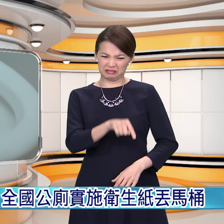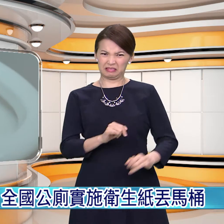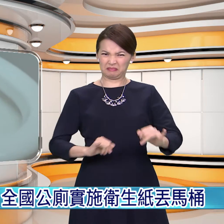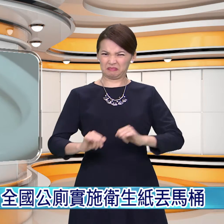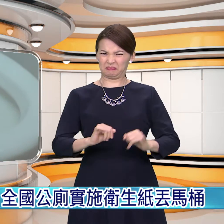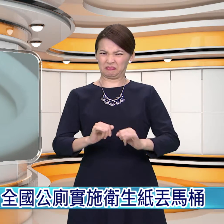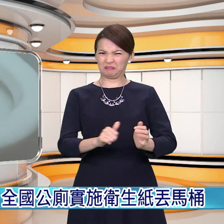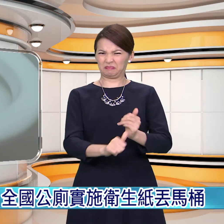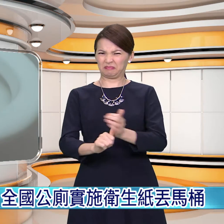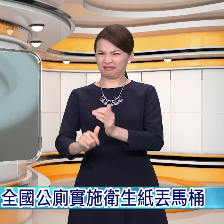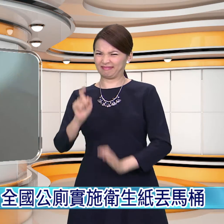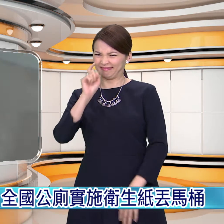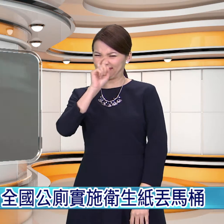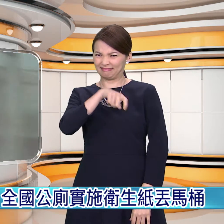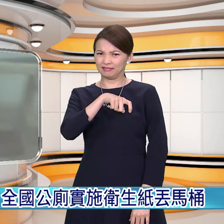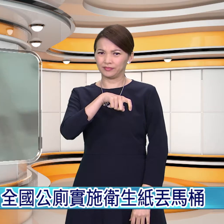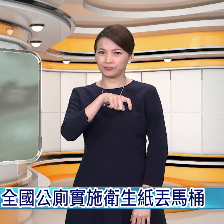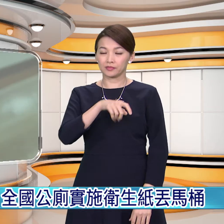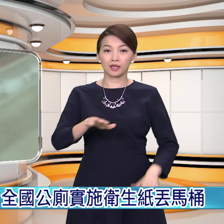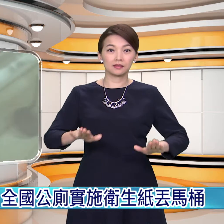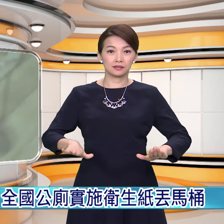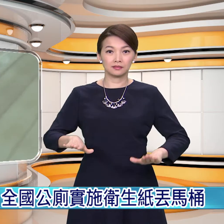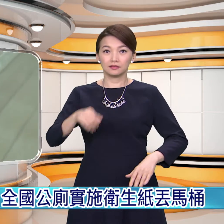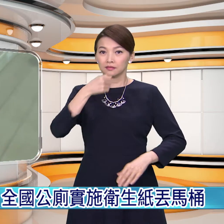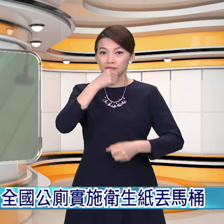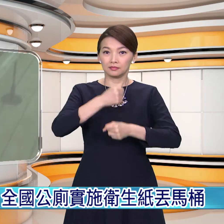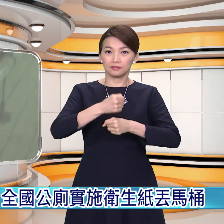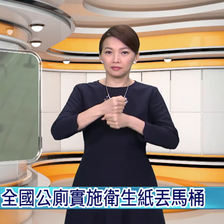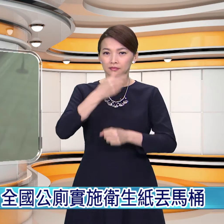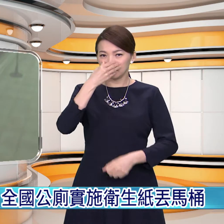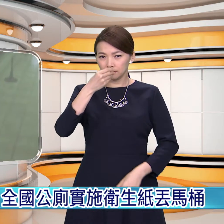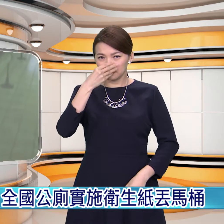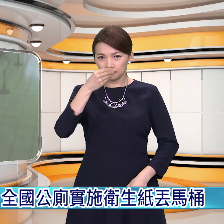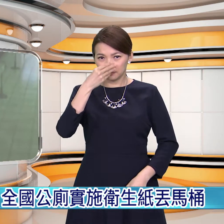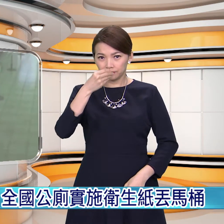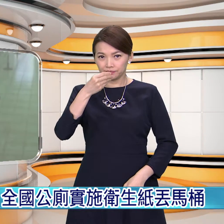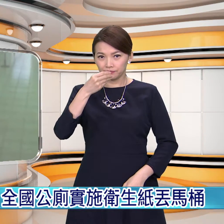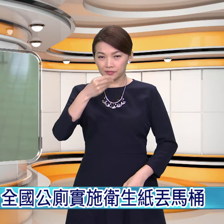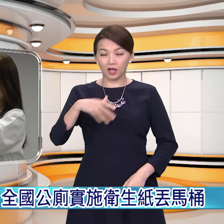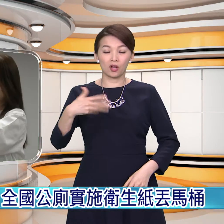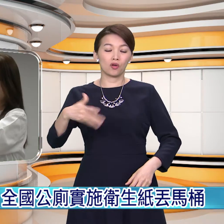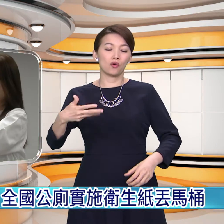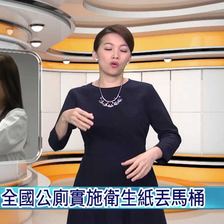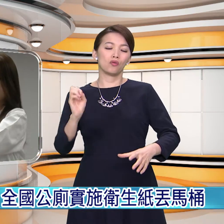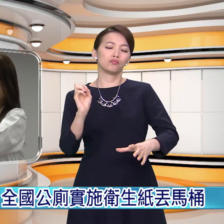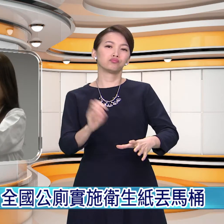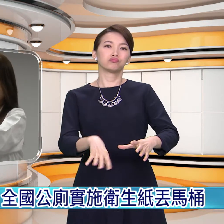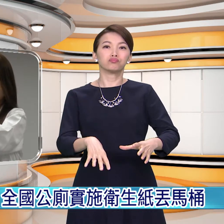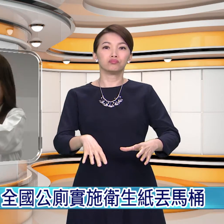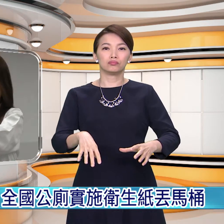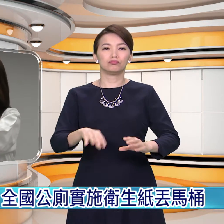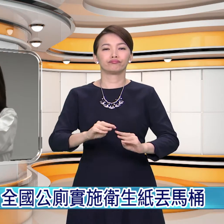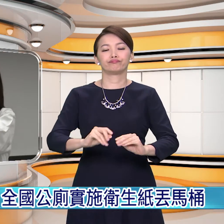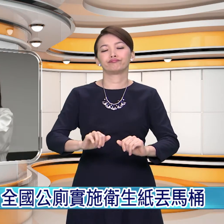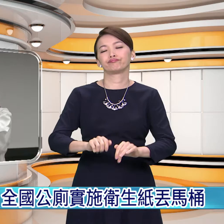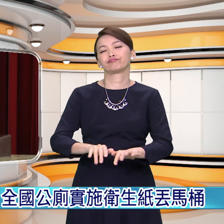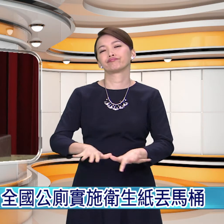而容易滋生细菌。而目前国内制造的卫生纸，遇水都会快速溶